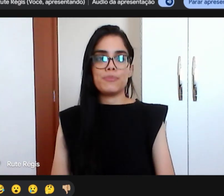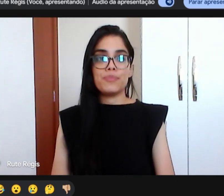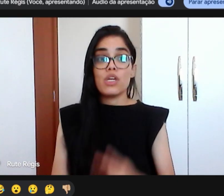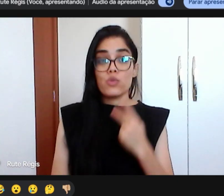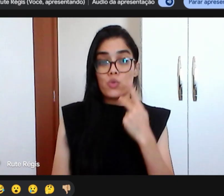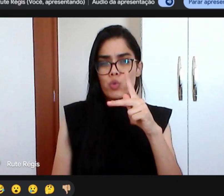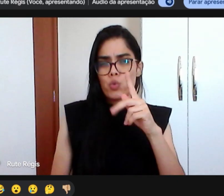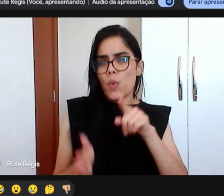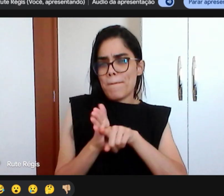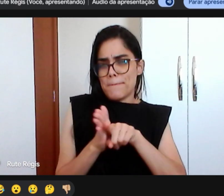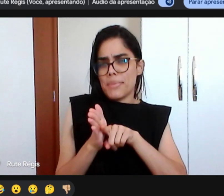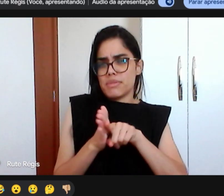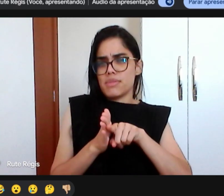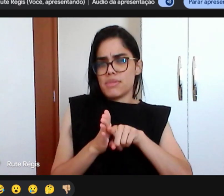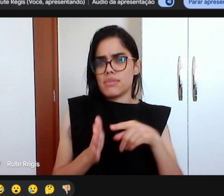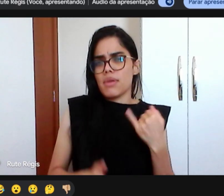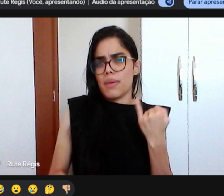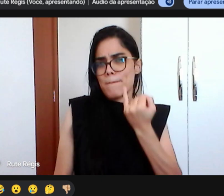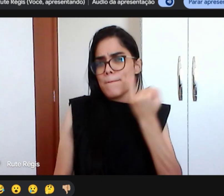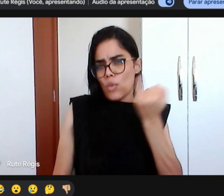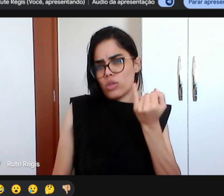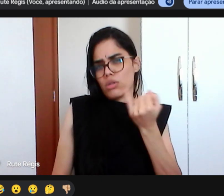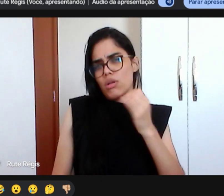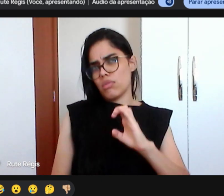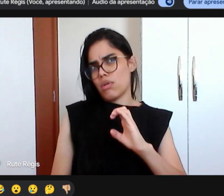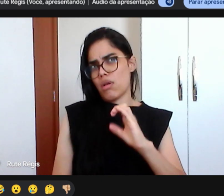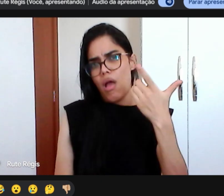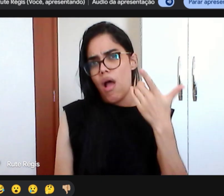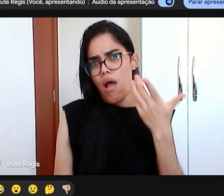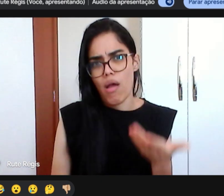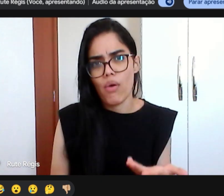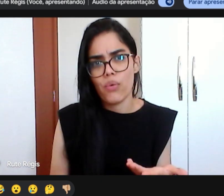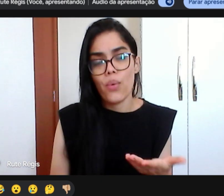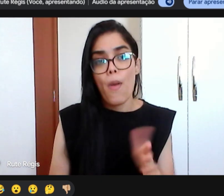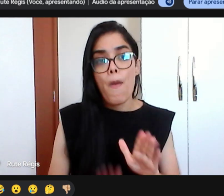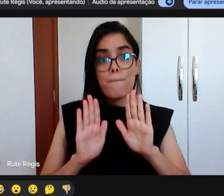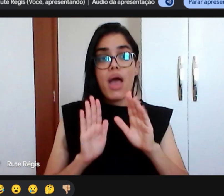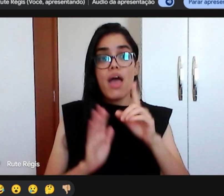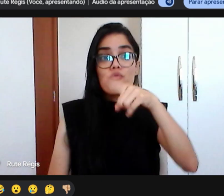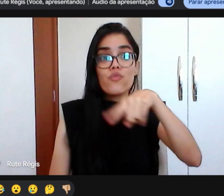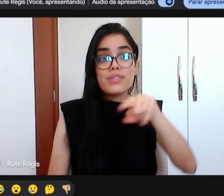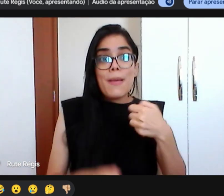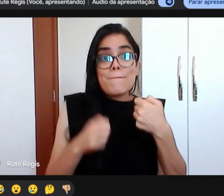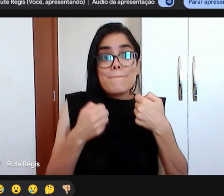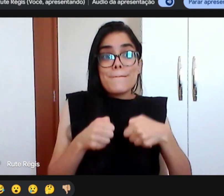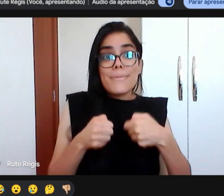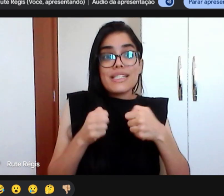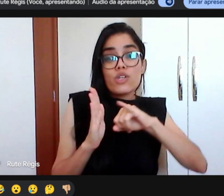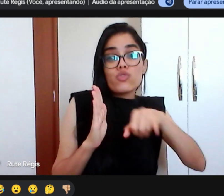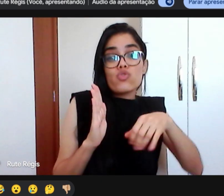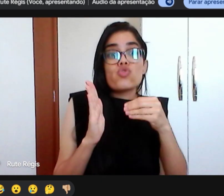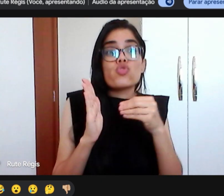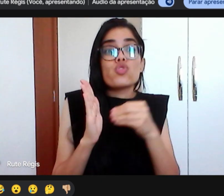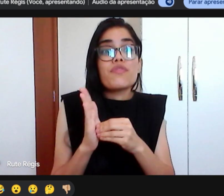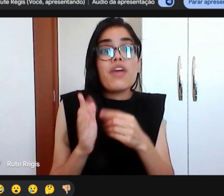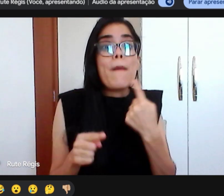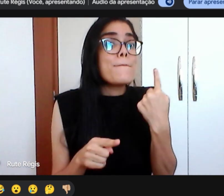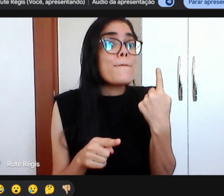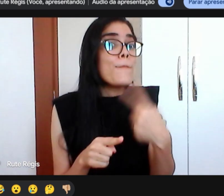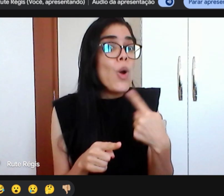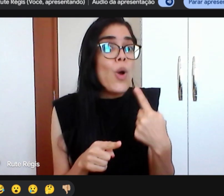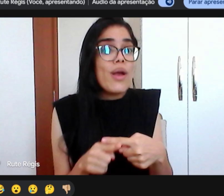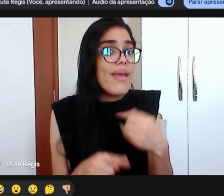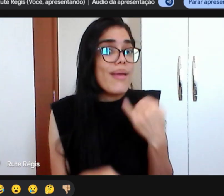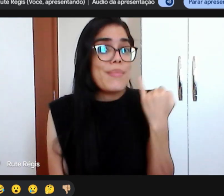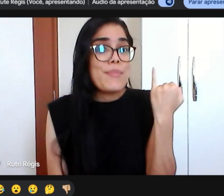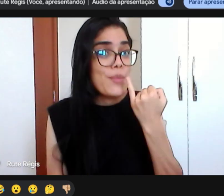O próximo seria a justificativa, né? Sua pesquisa é importante, claro, lógico, mas você